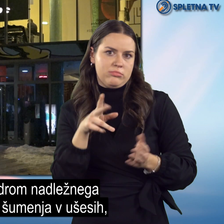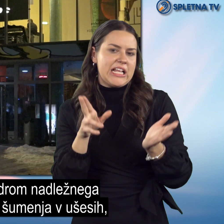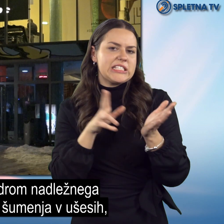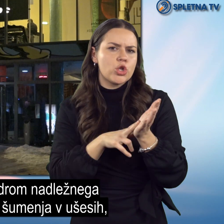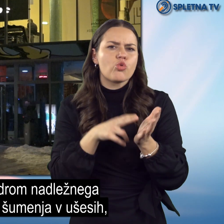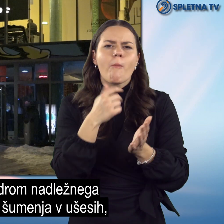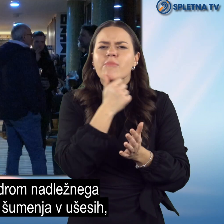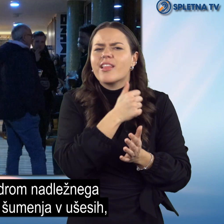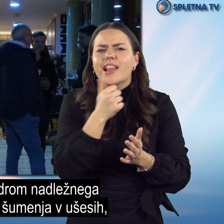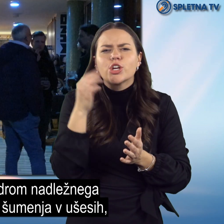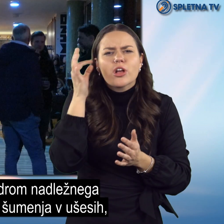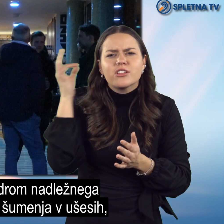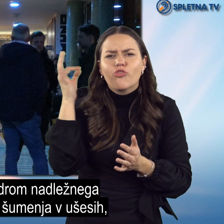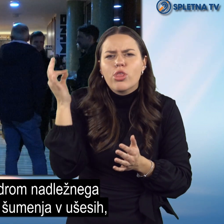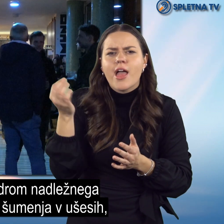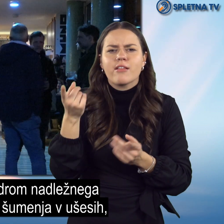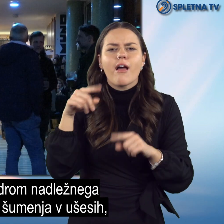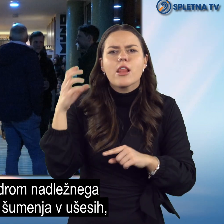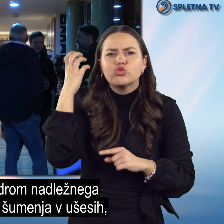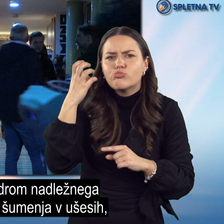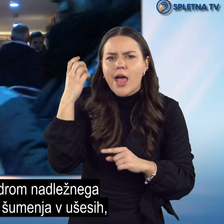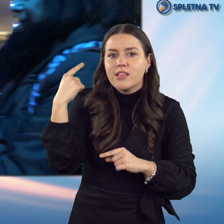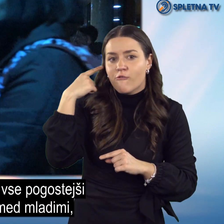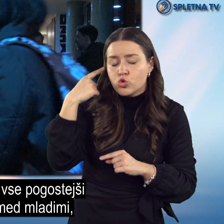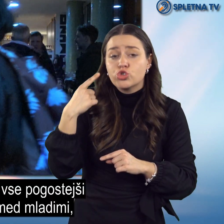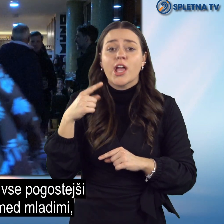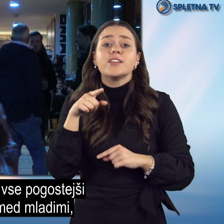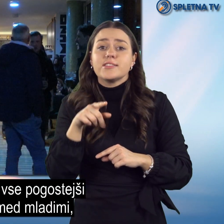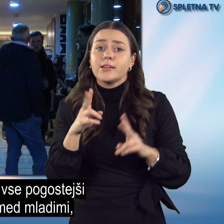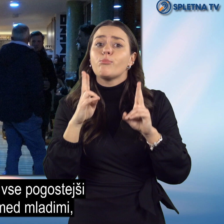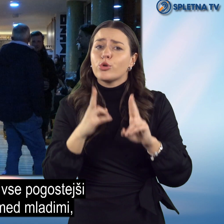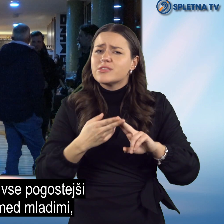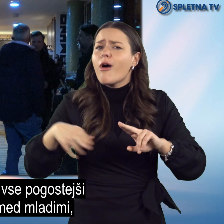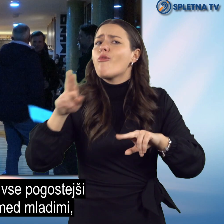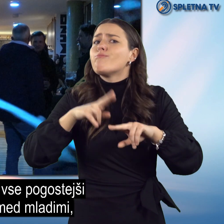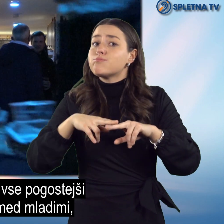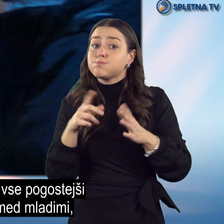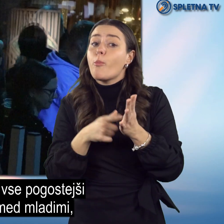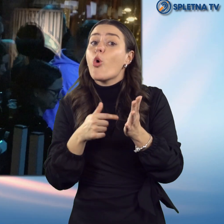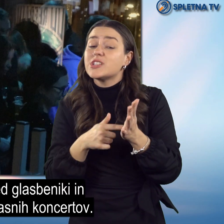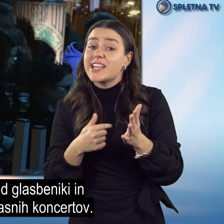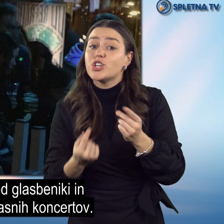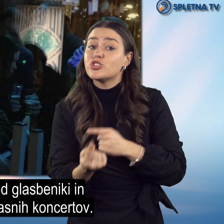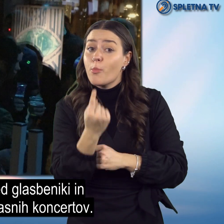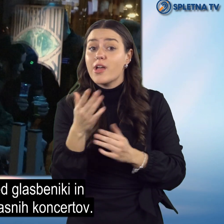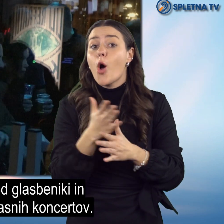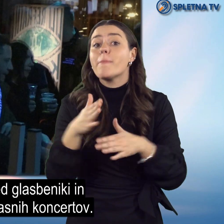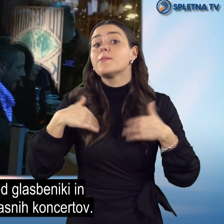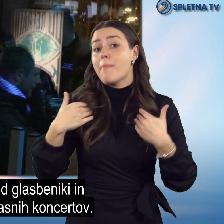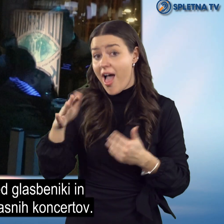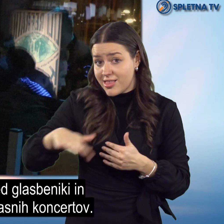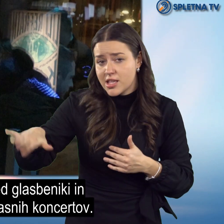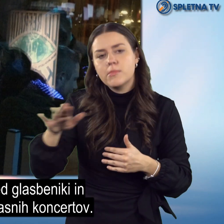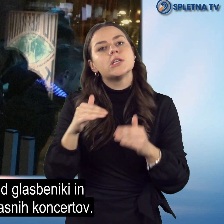Tinitus, sindrom nadležnega zvonjenja ali šumenja v ušesih, je postal vse pogostejši pojav med mladimi, zlasti med glasbeniki